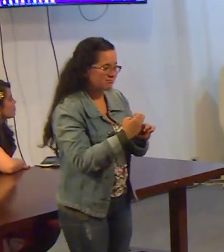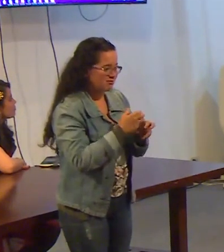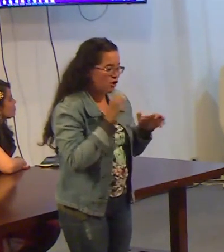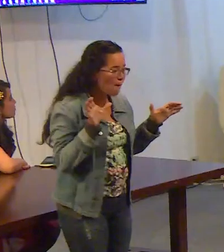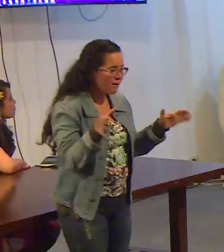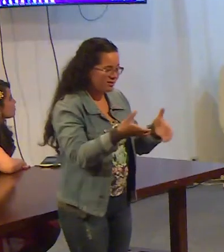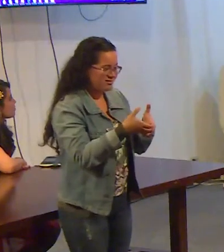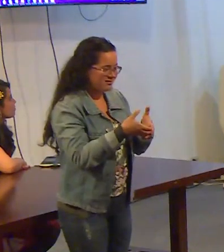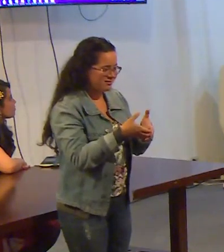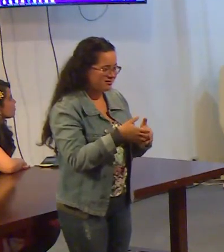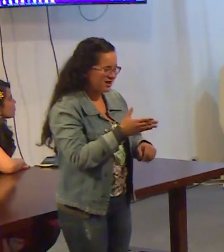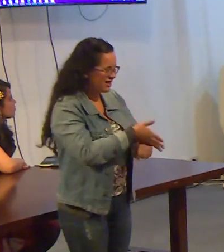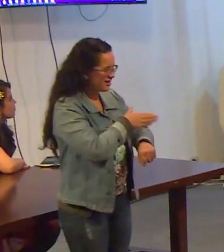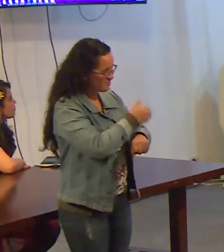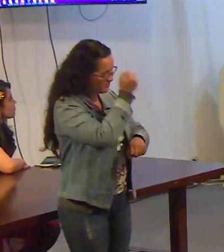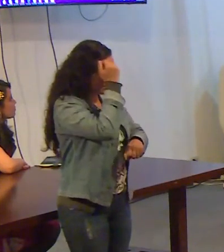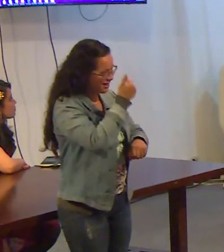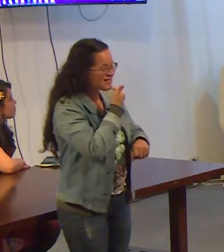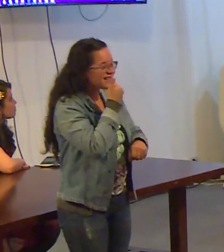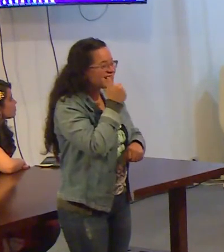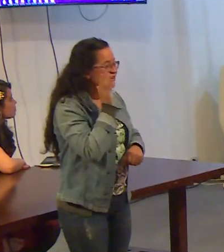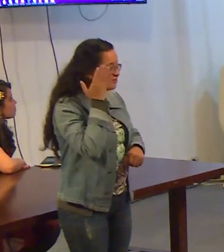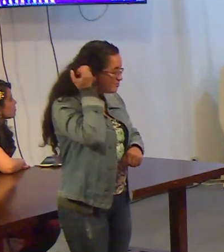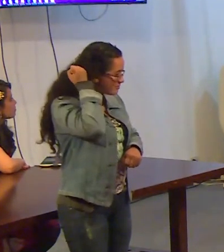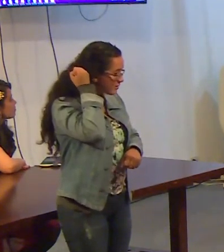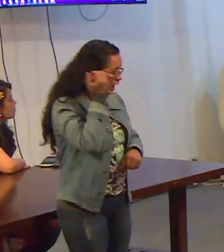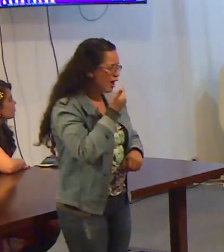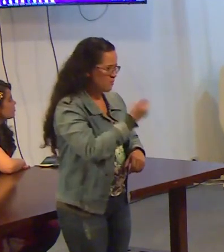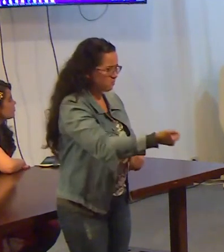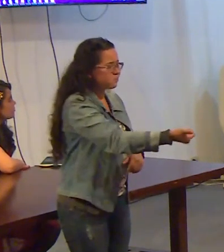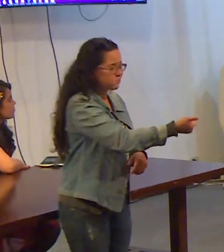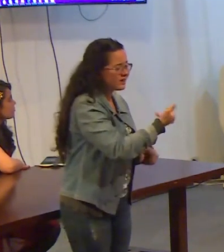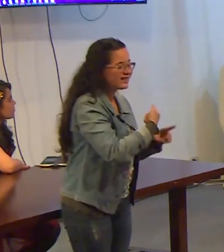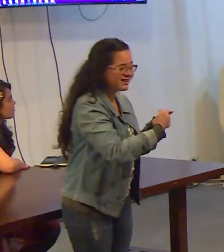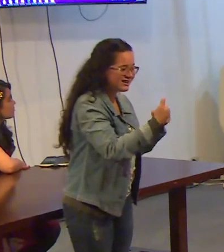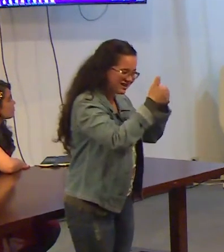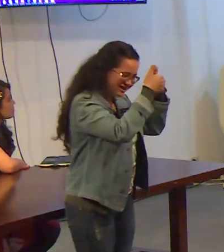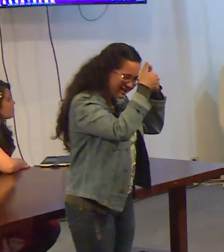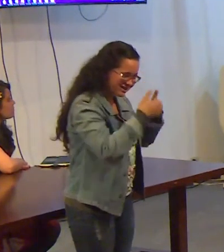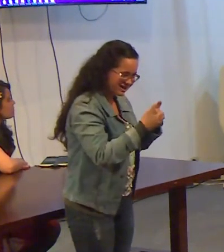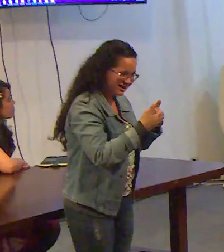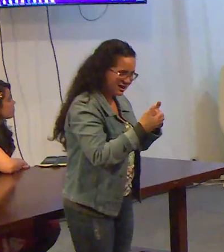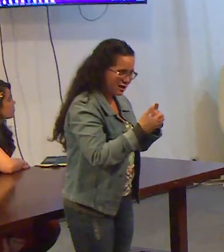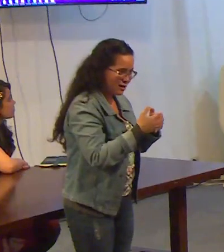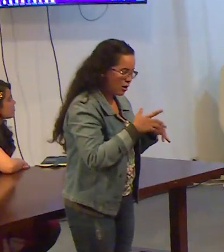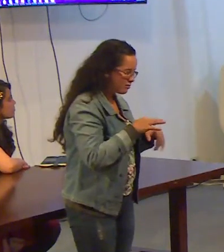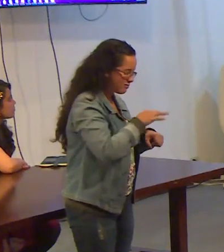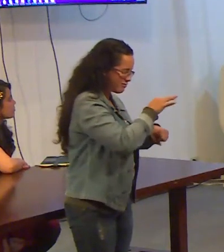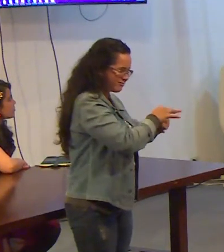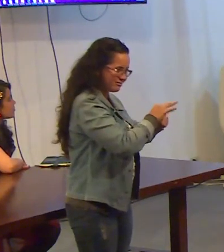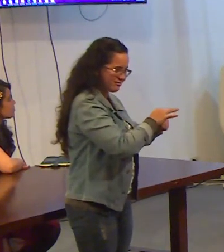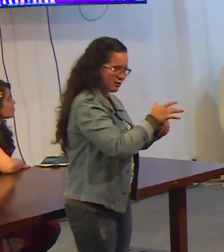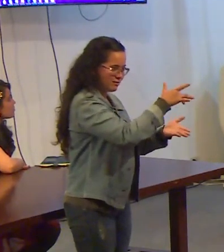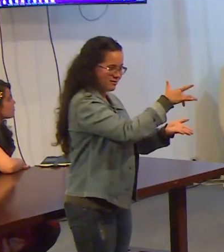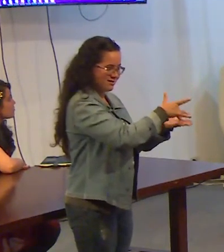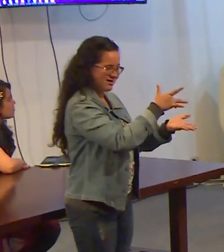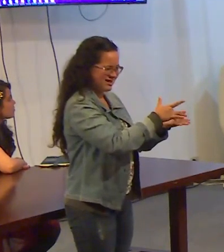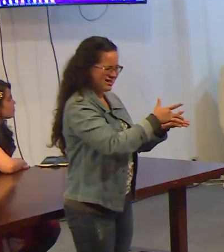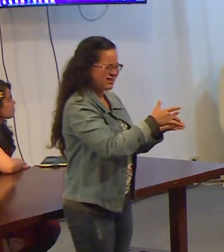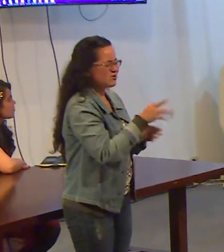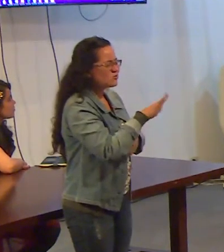la profe Juliana decía, ustedes tenían un montón de discapacidades, y llegar a un lugar que es una IPS, que tiene una